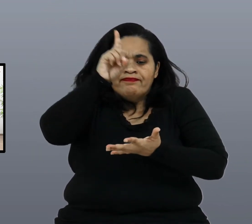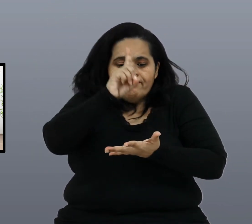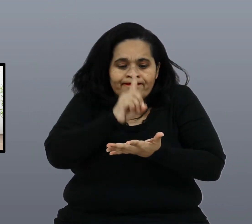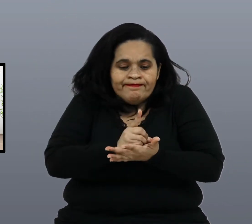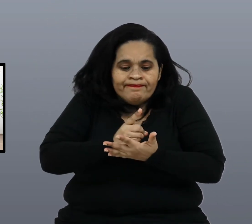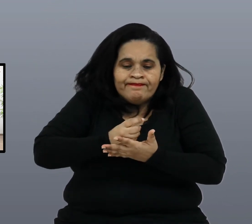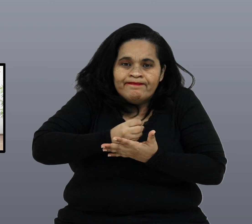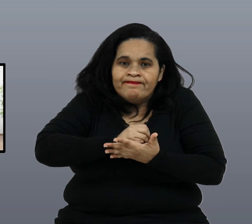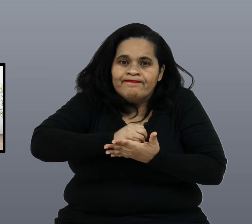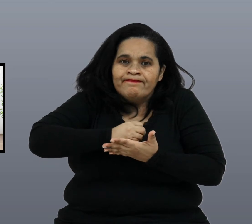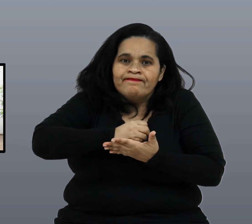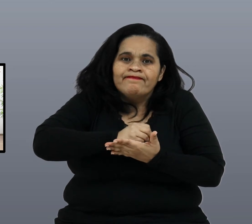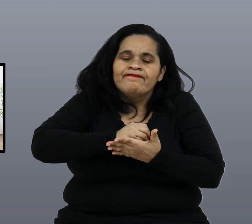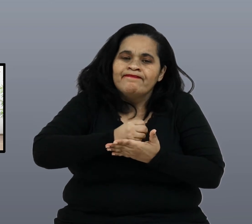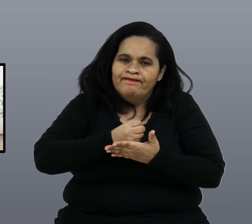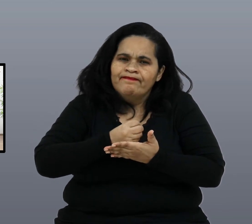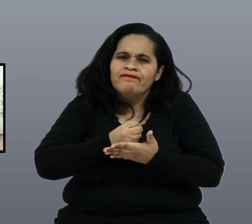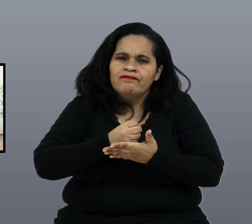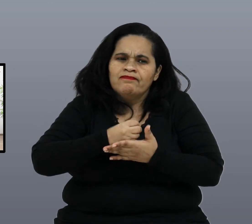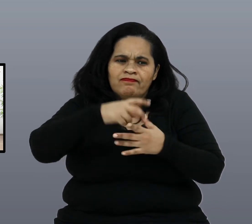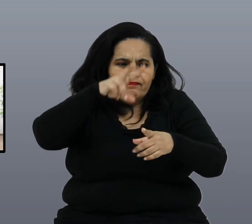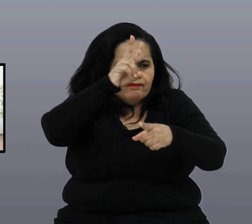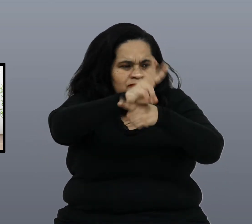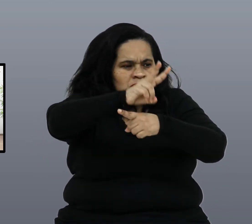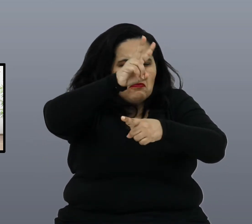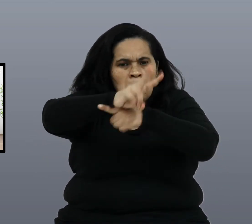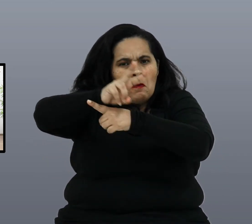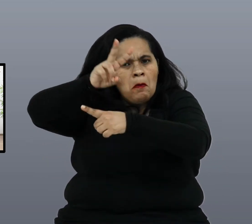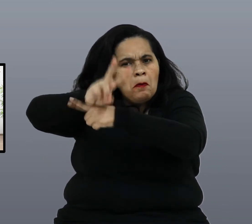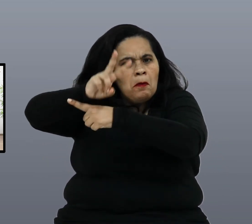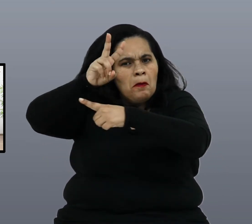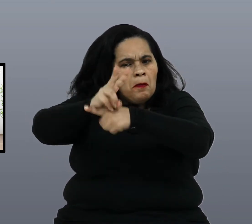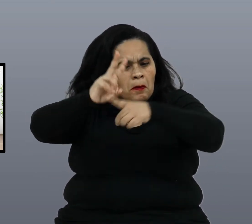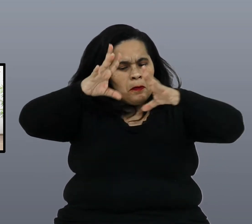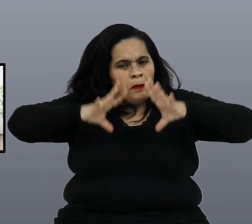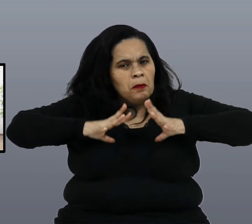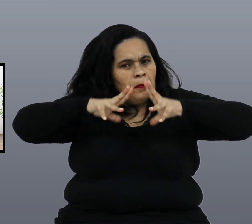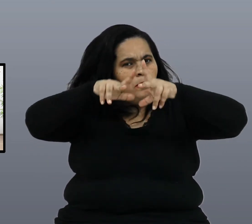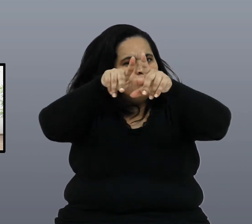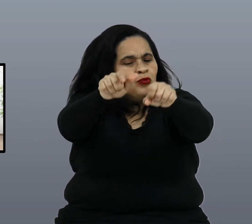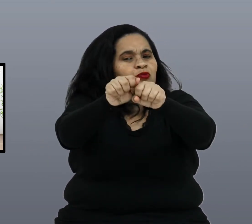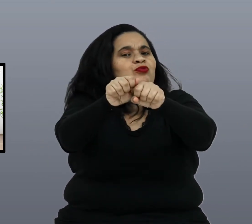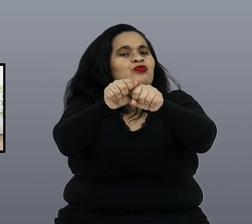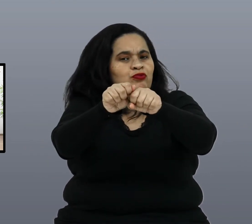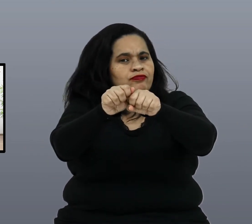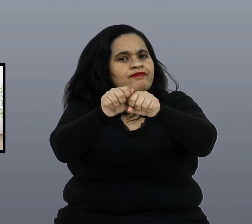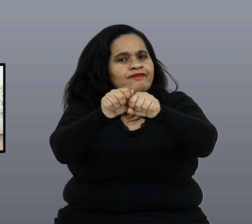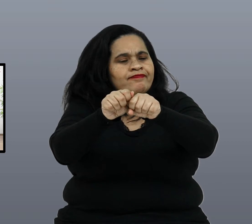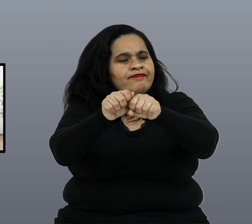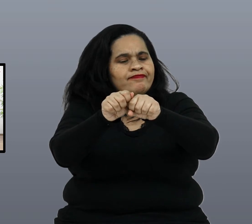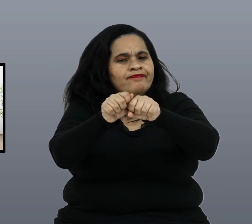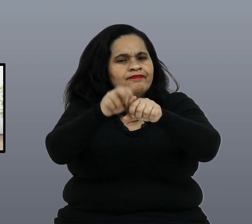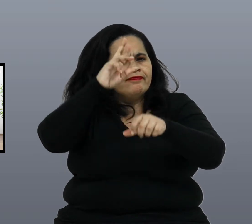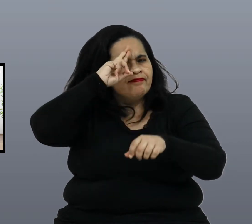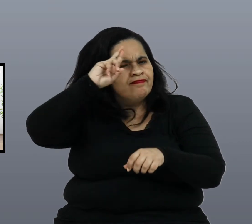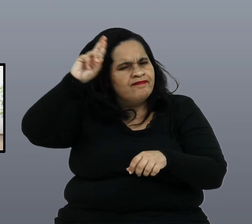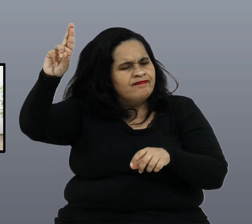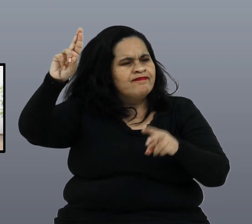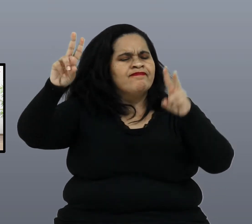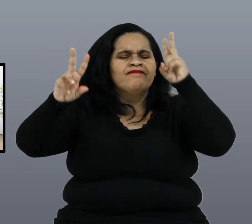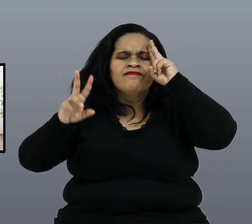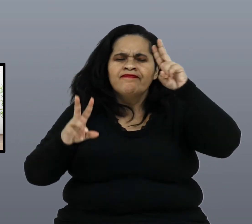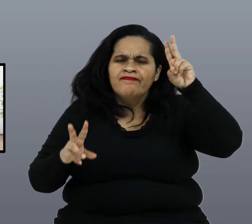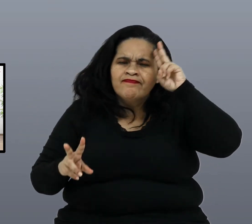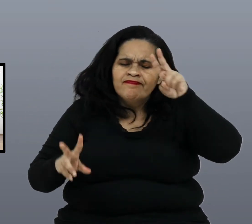na frente, a história não é um trem desgovernado, eu tenho uma rédea da história, sou o Senhor da história e